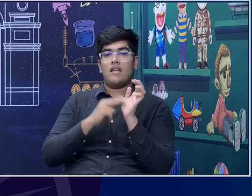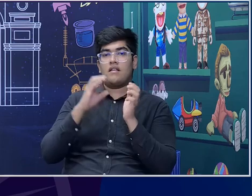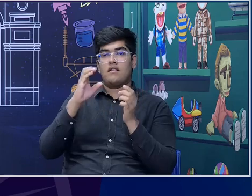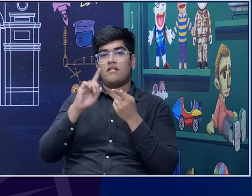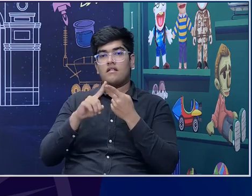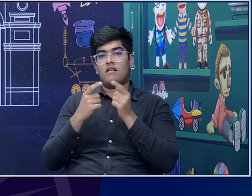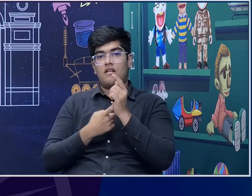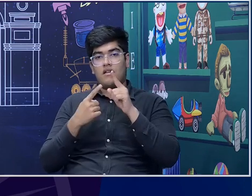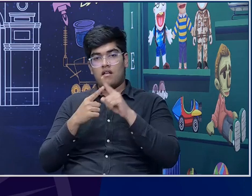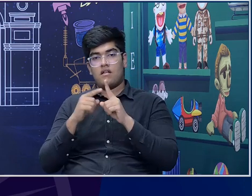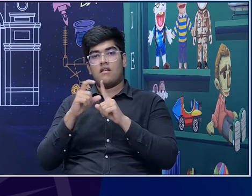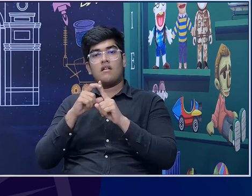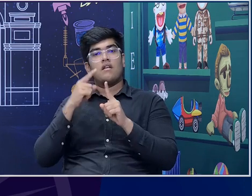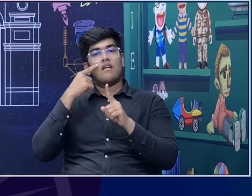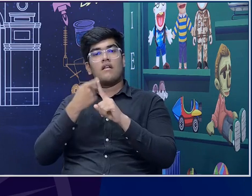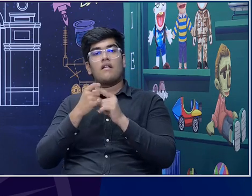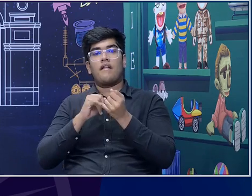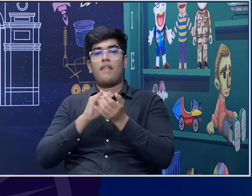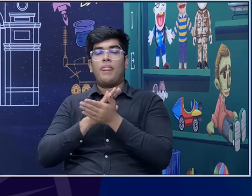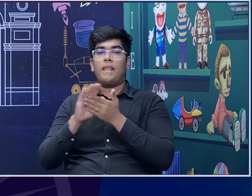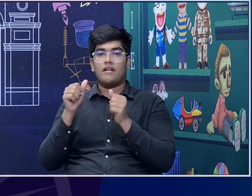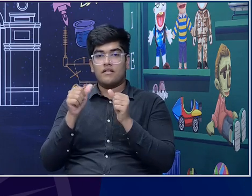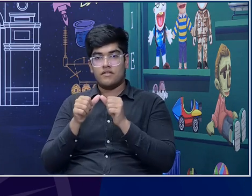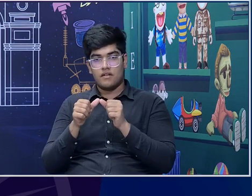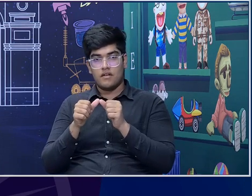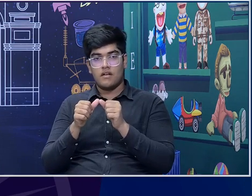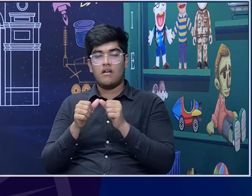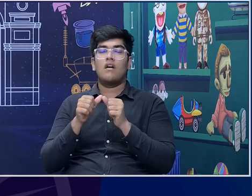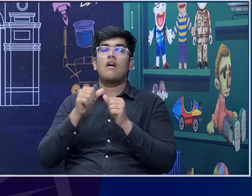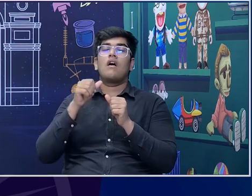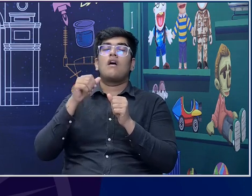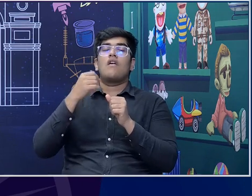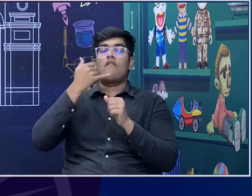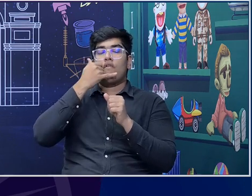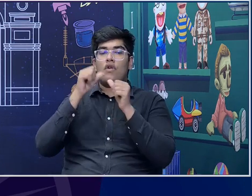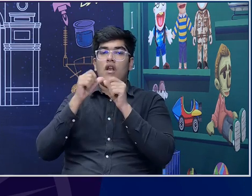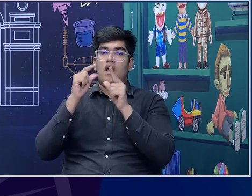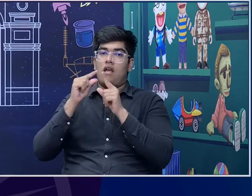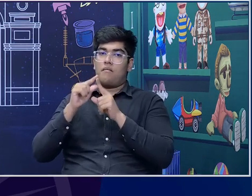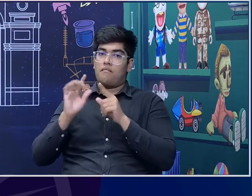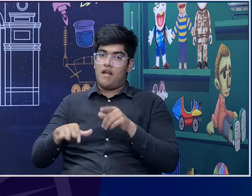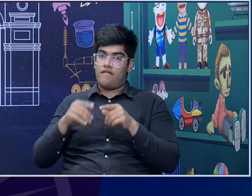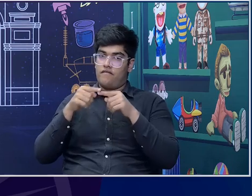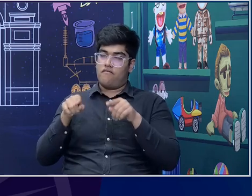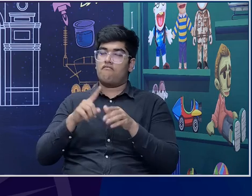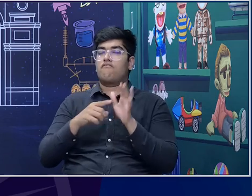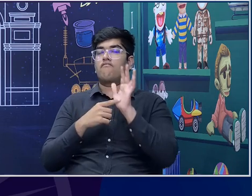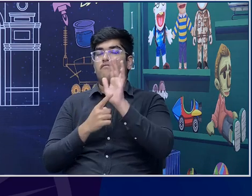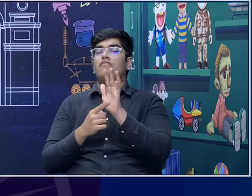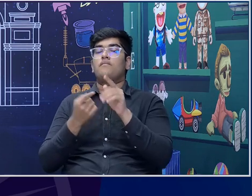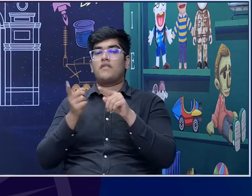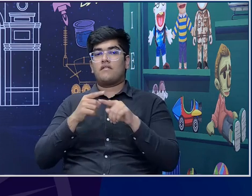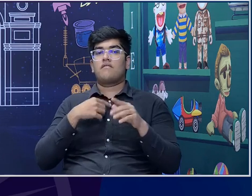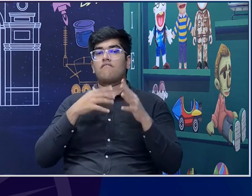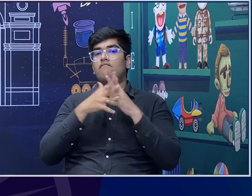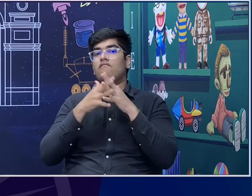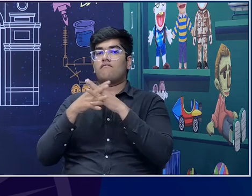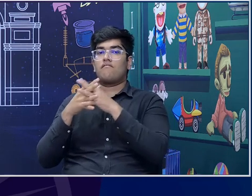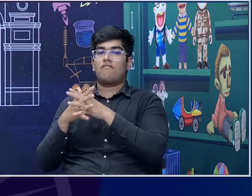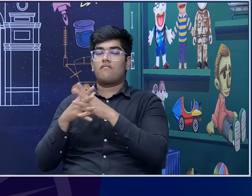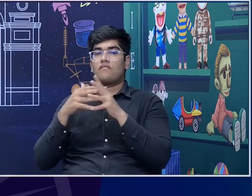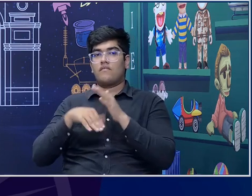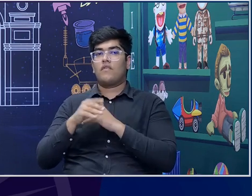मोबाइल आप और e-part शाला से आप डाउनलोड कर सकते हैं और आपको वेबसाइट बता देते हैं ncrt